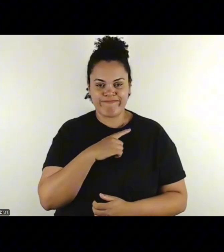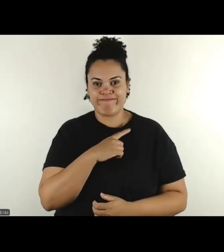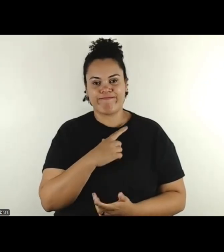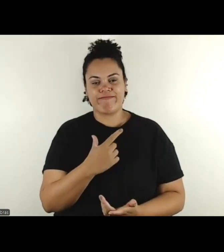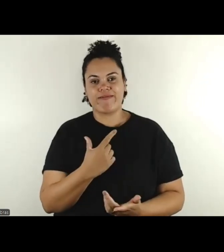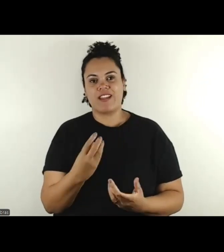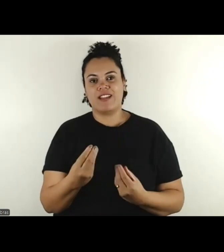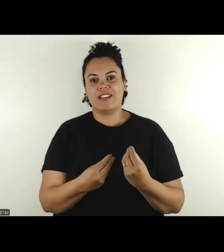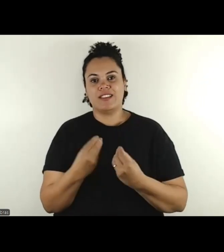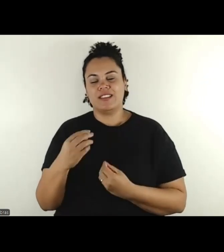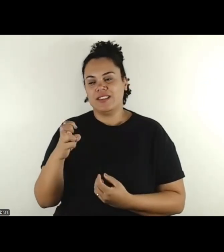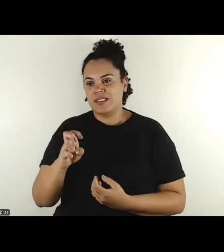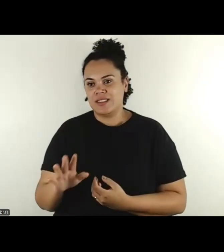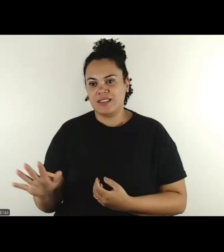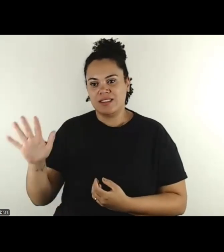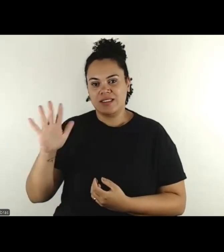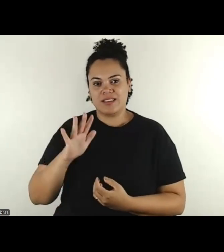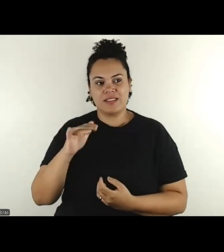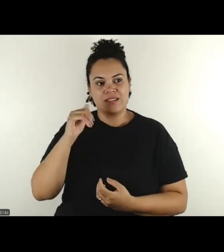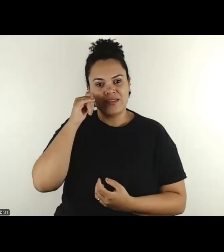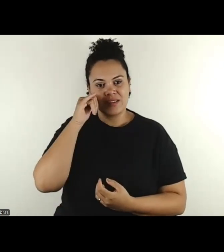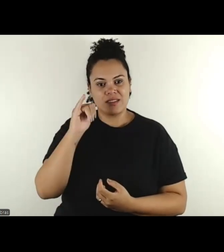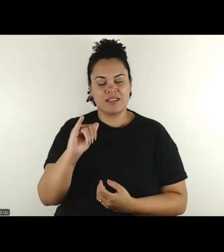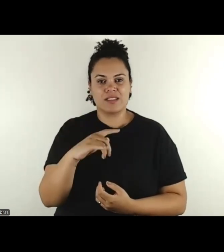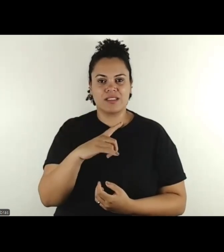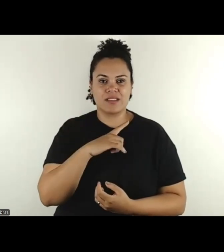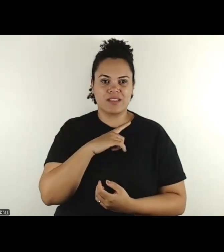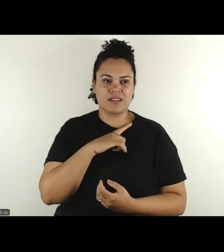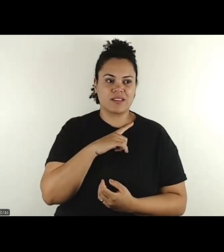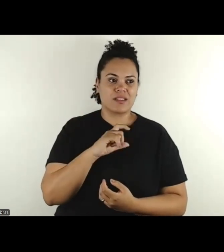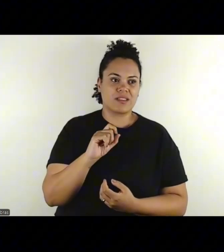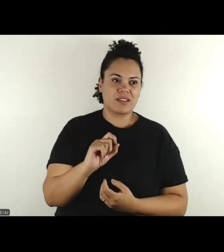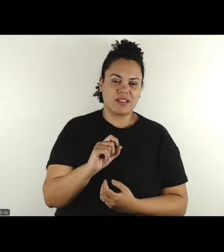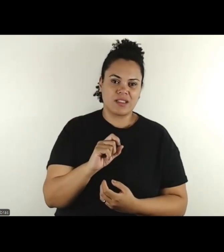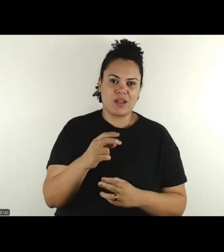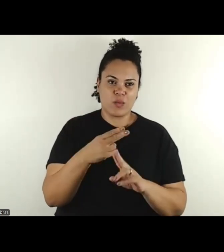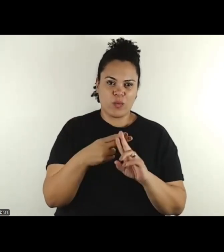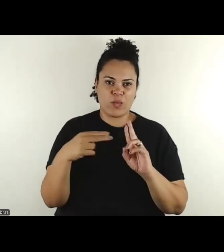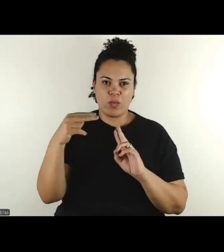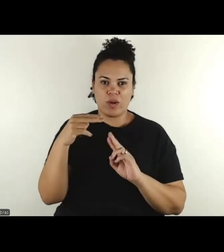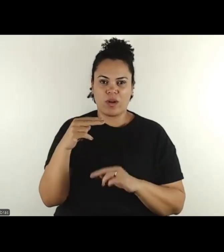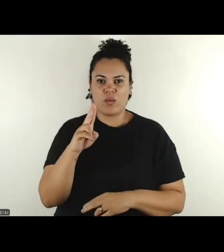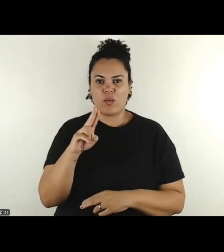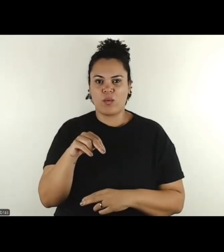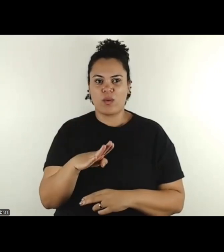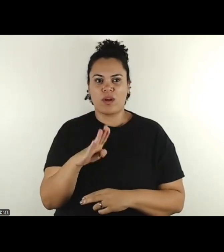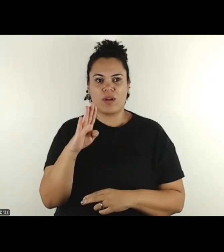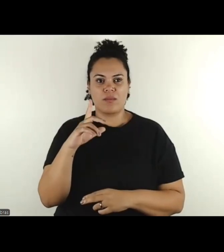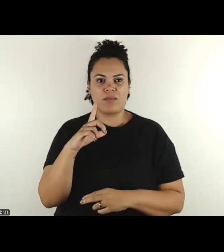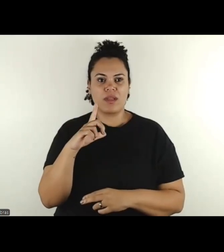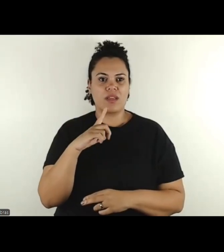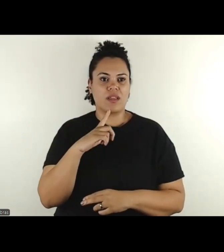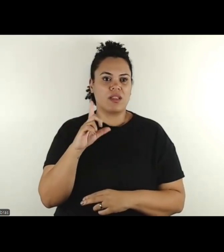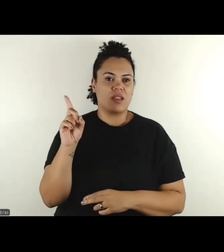Mecanismo Nacional de Prevenção e Combate à Tortura, que é o pessoal da UNB, né, tem o Pedro Costa,